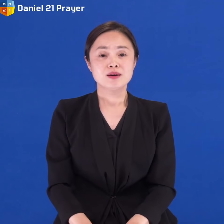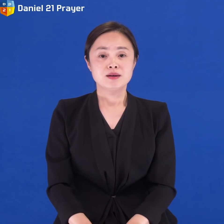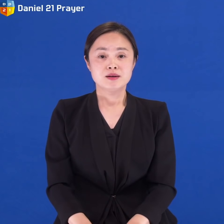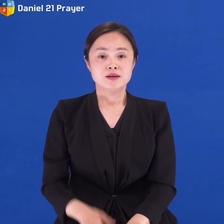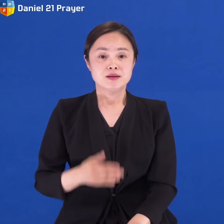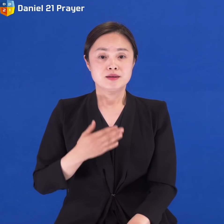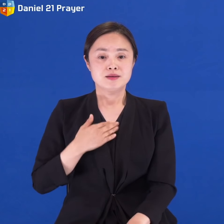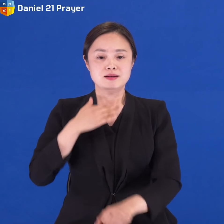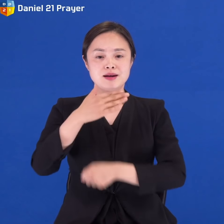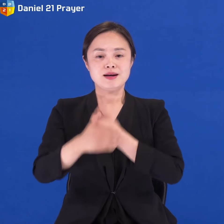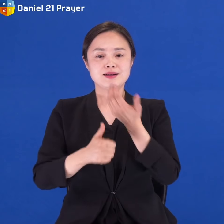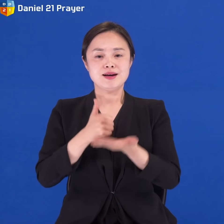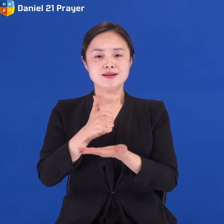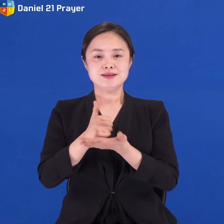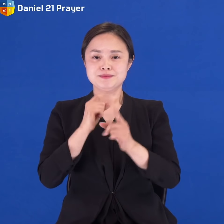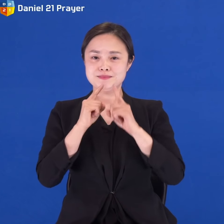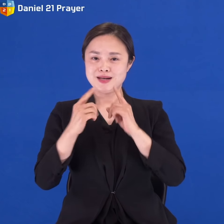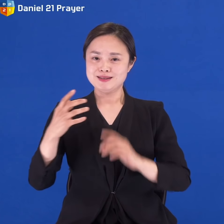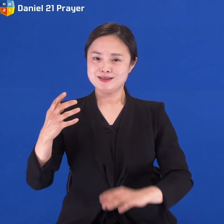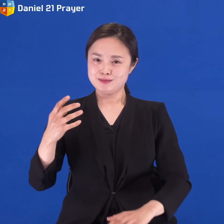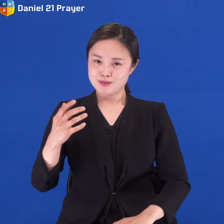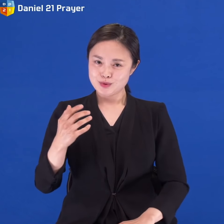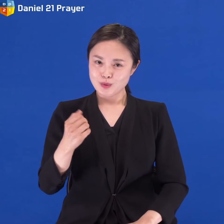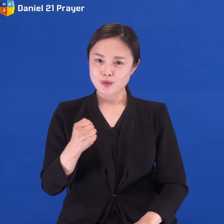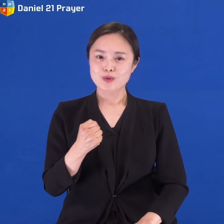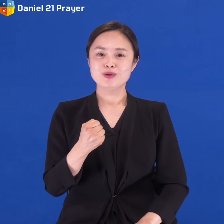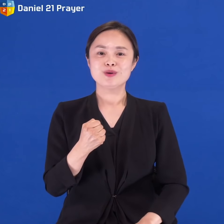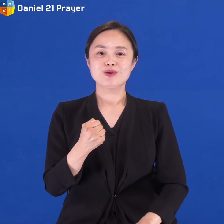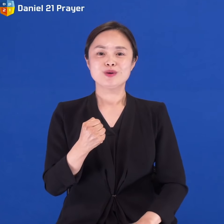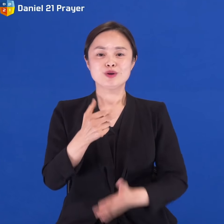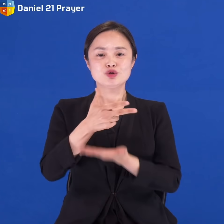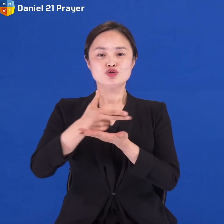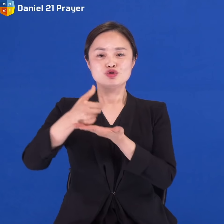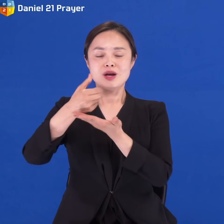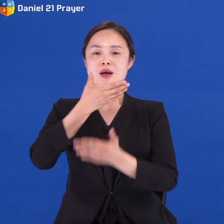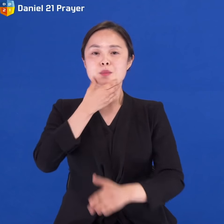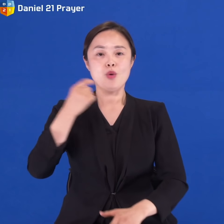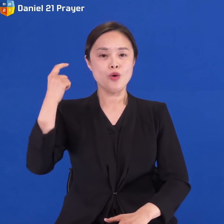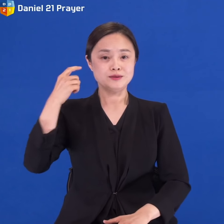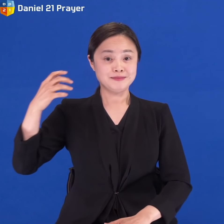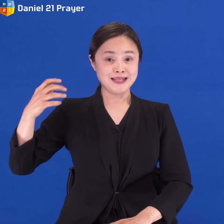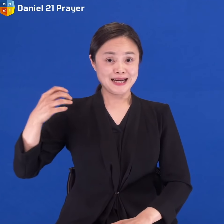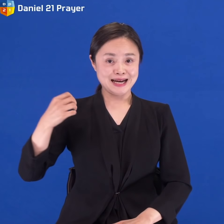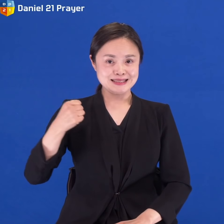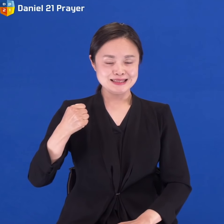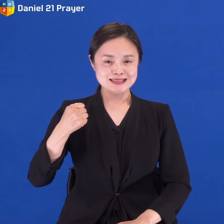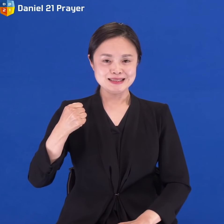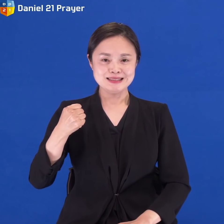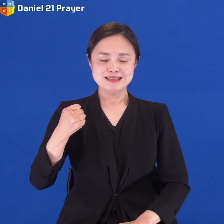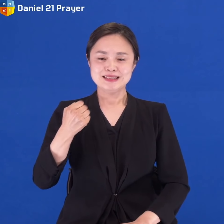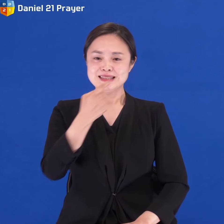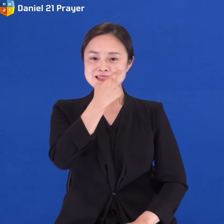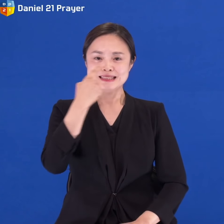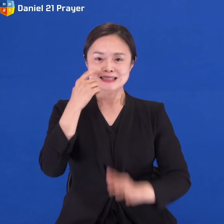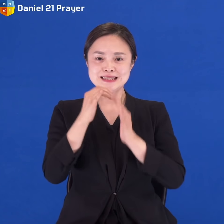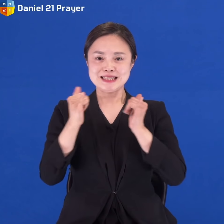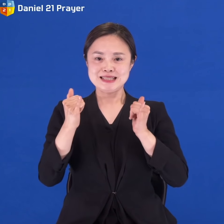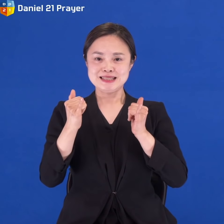주의 복음을 들고 나가는 산정인 노릇의 삶을 제가